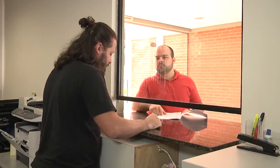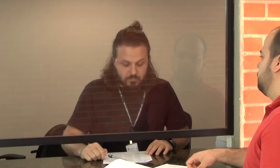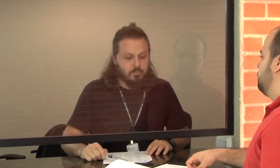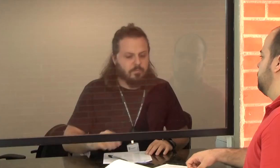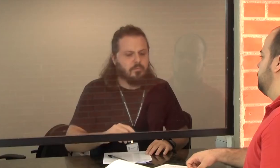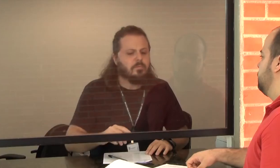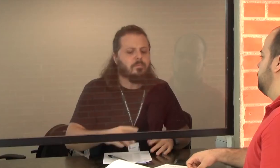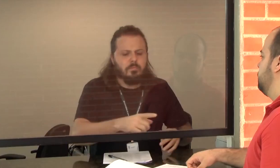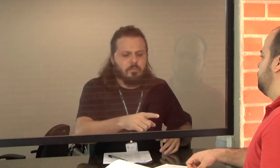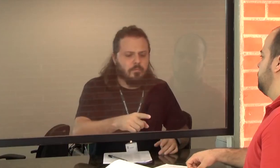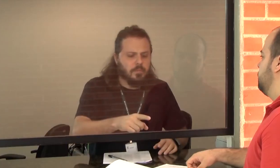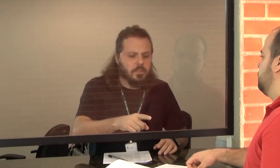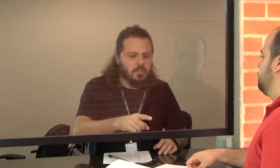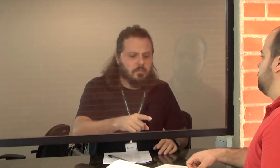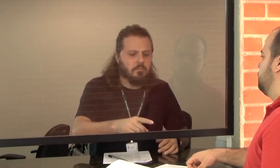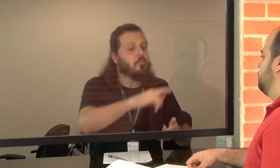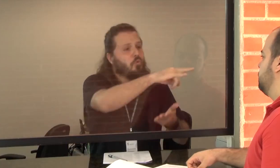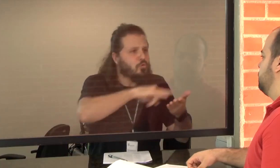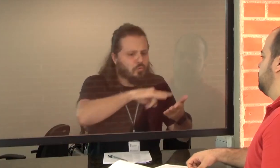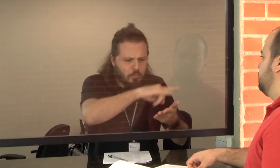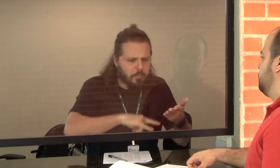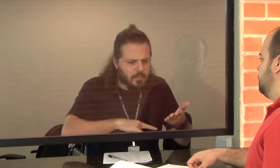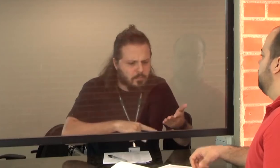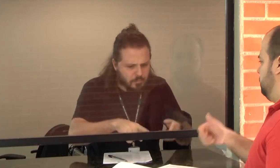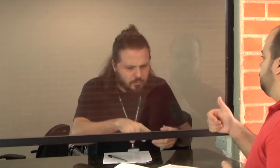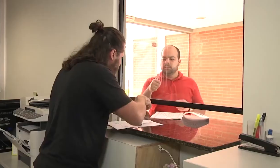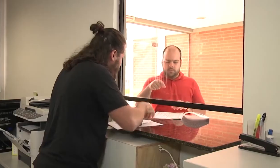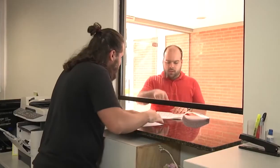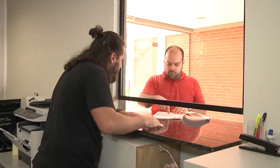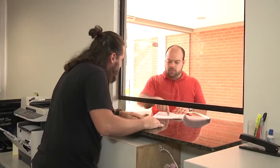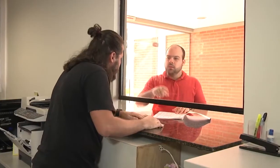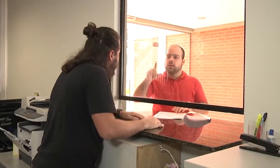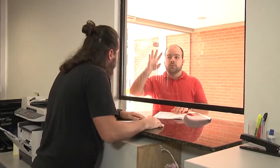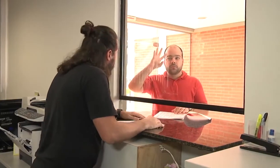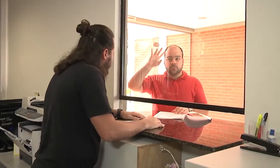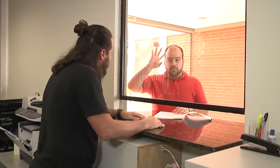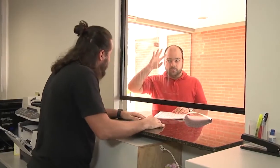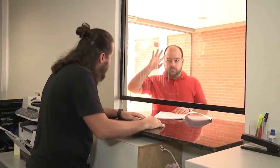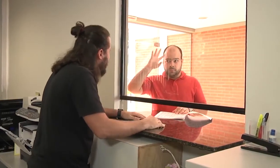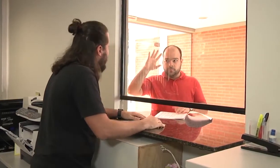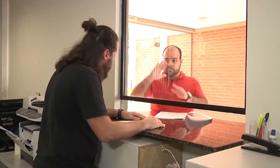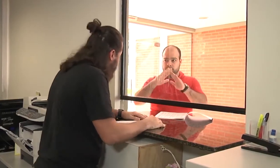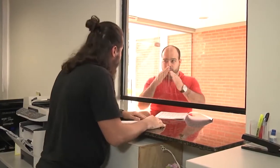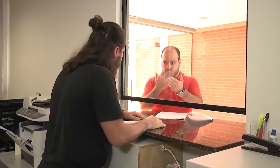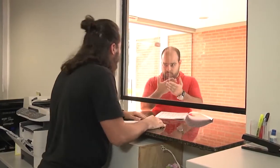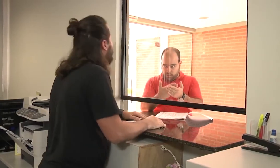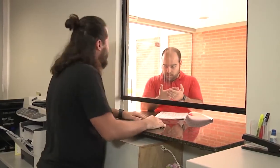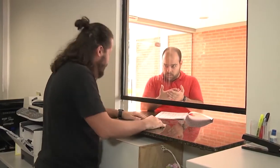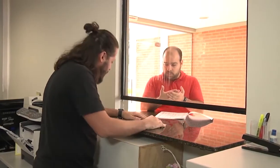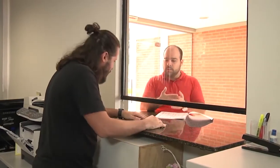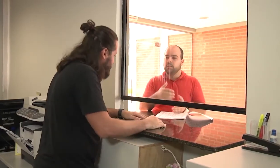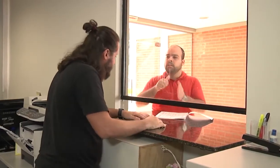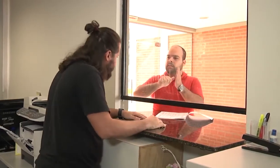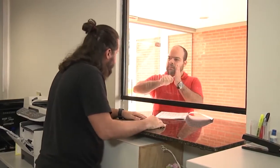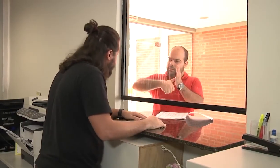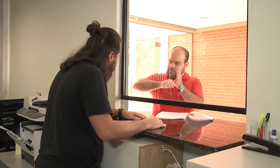Você trouxe os documentos? Sim, esse é o histórico escolar, a identidade,